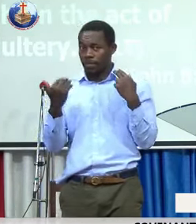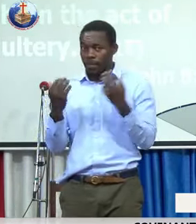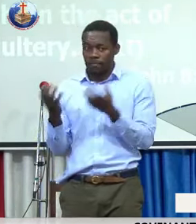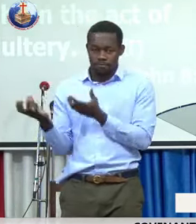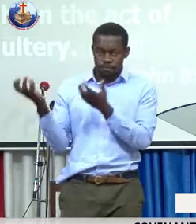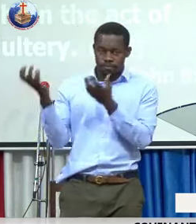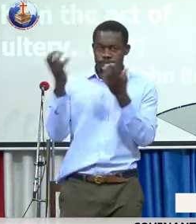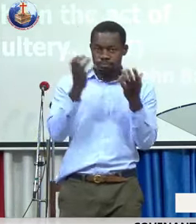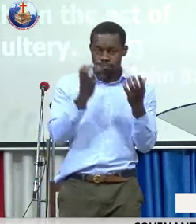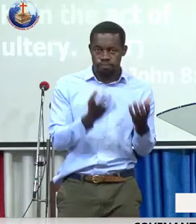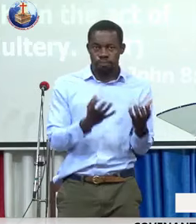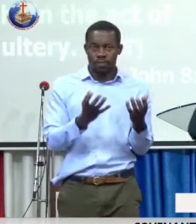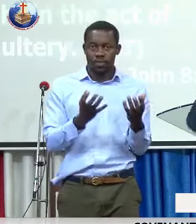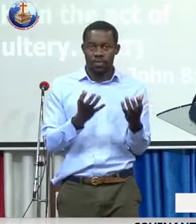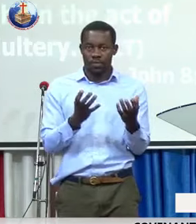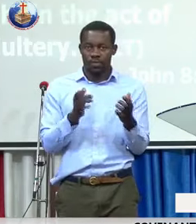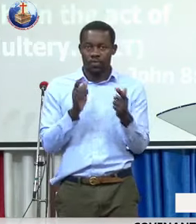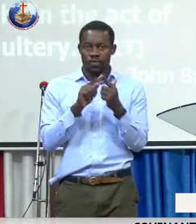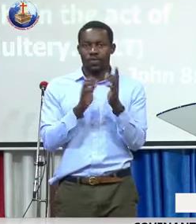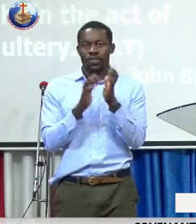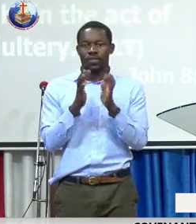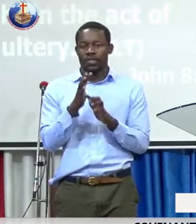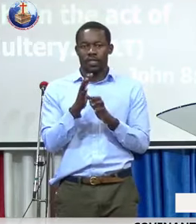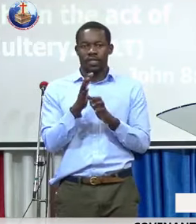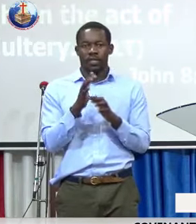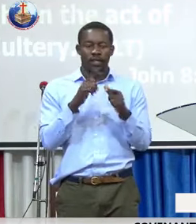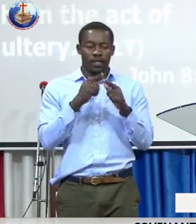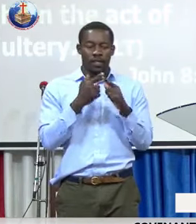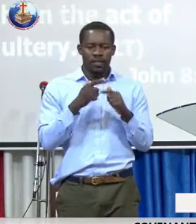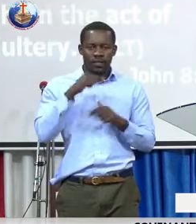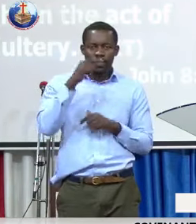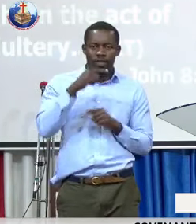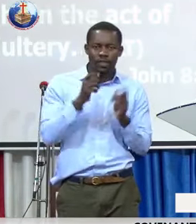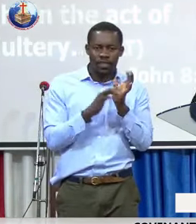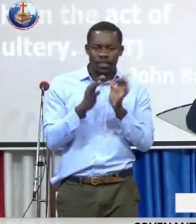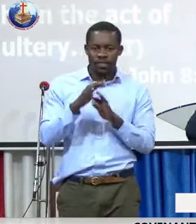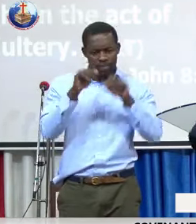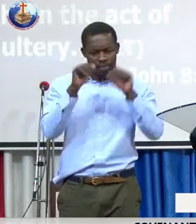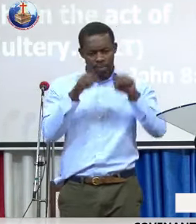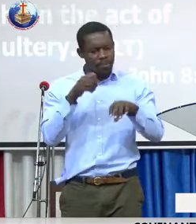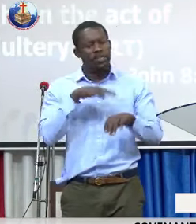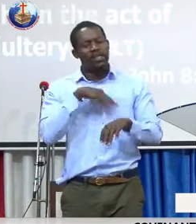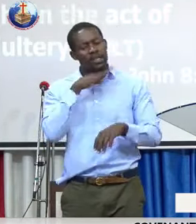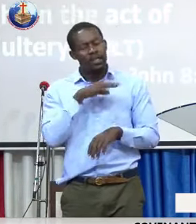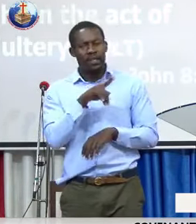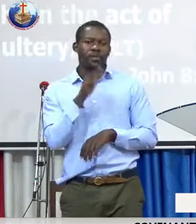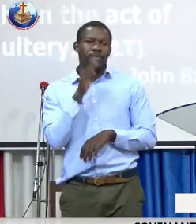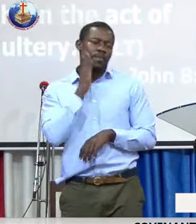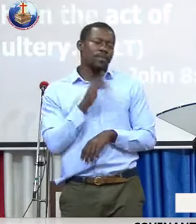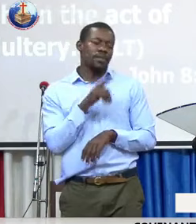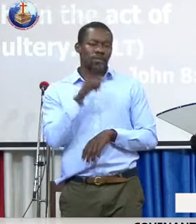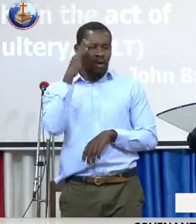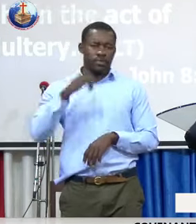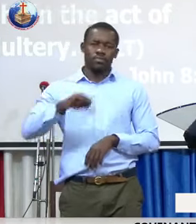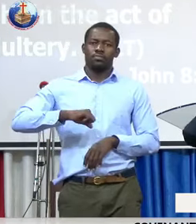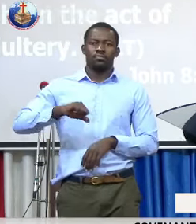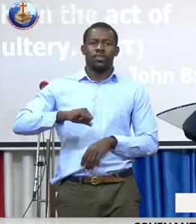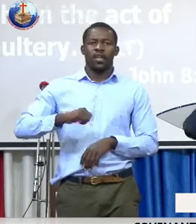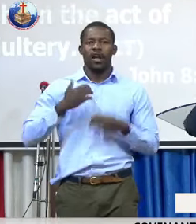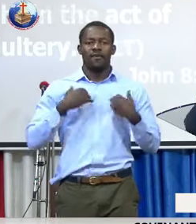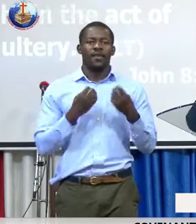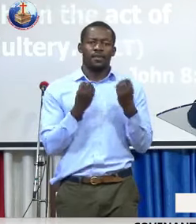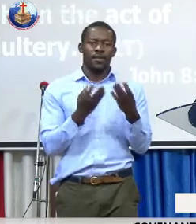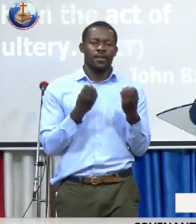kwa Yesu. And they were telling the Lord to pass judgment over her so that she can be stoned. Na walikuwa wanamwambia Bwana atoe hukumu kwake ili kwamba